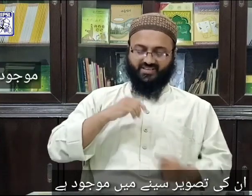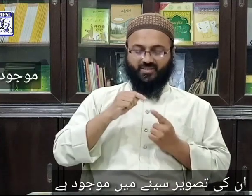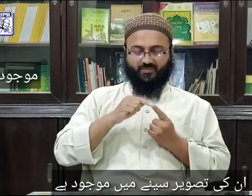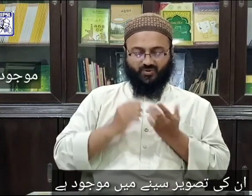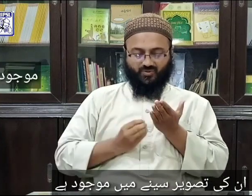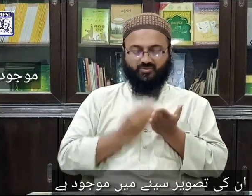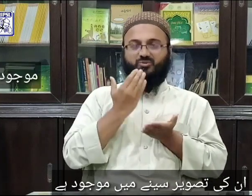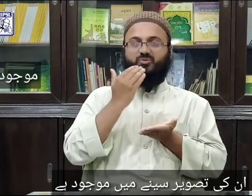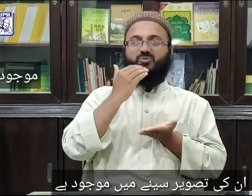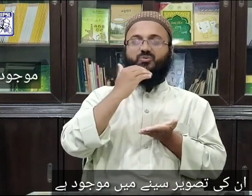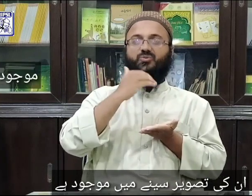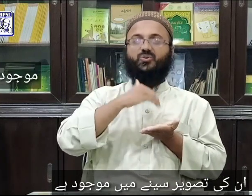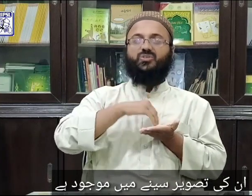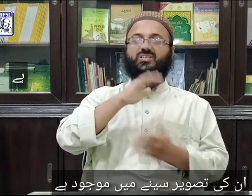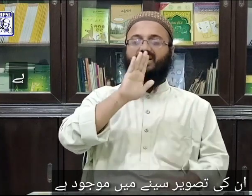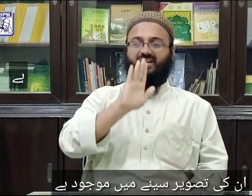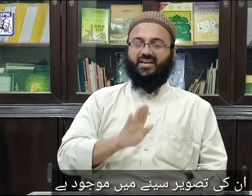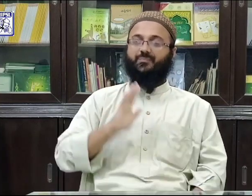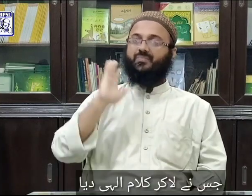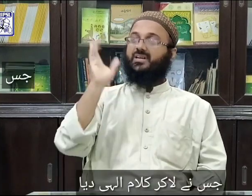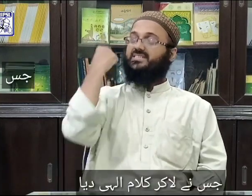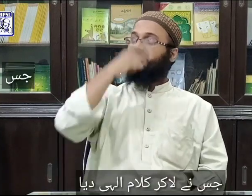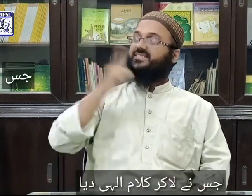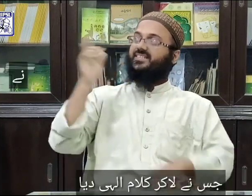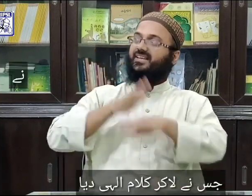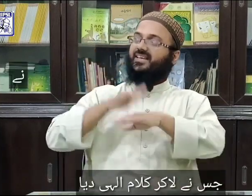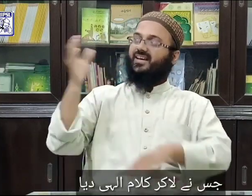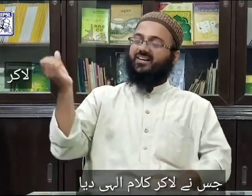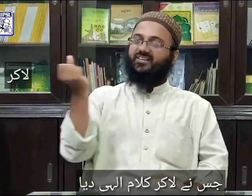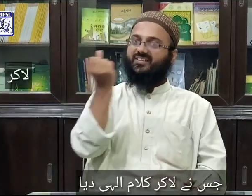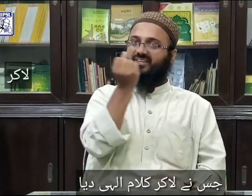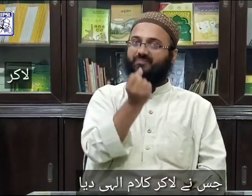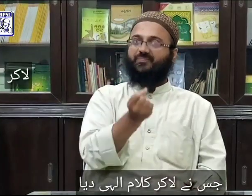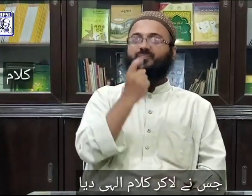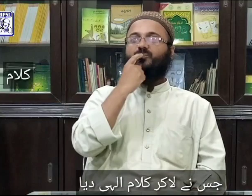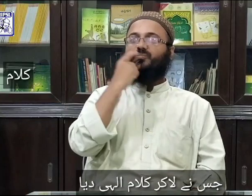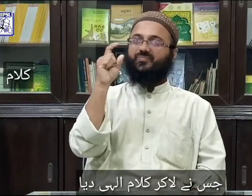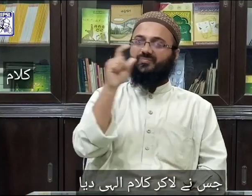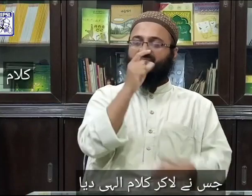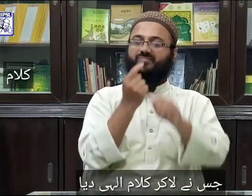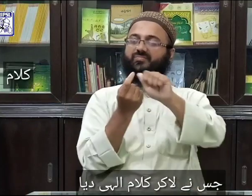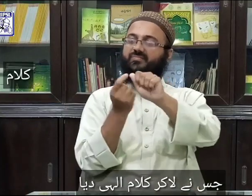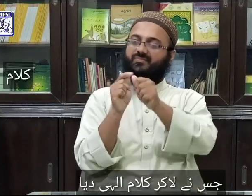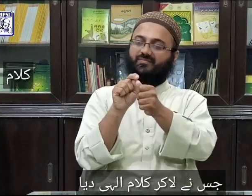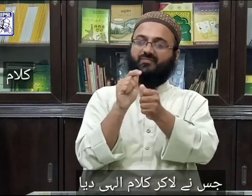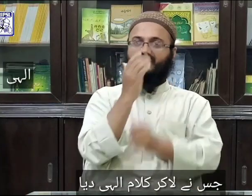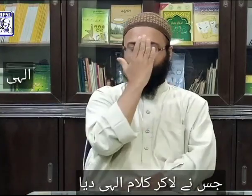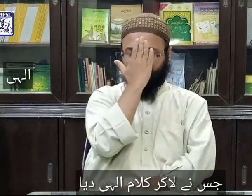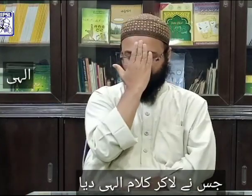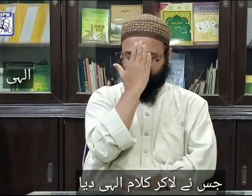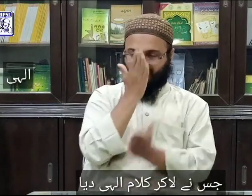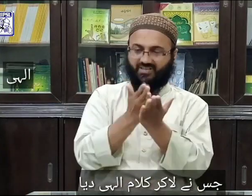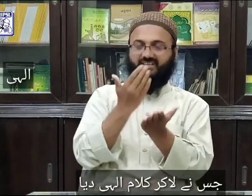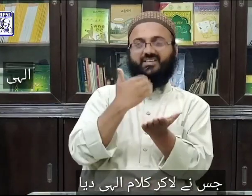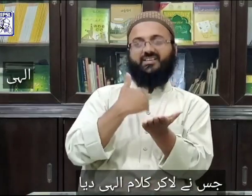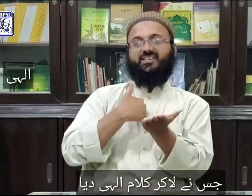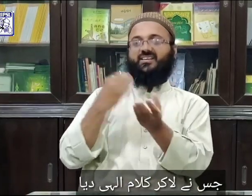موجود ہے جس نے لا کر کلامِ الہی